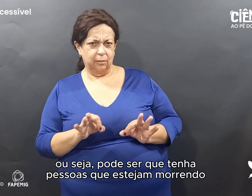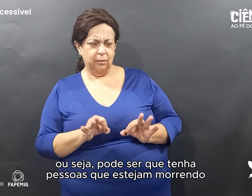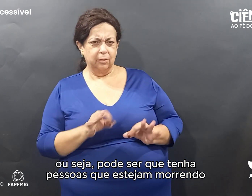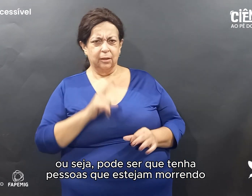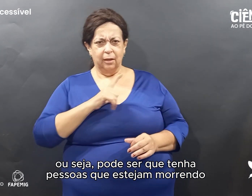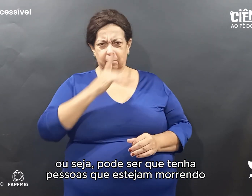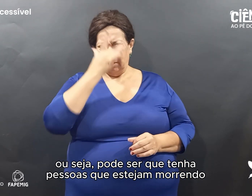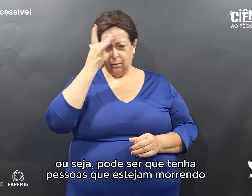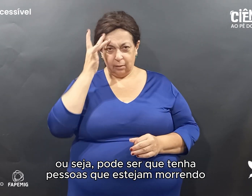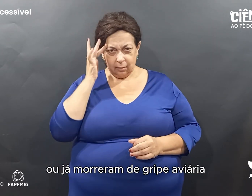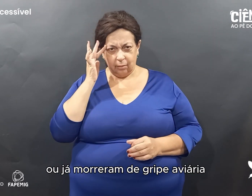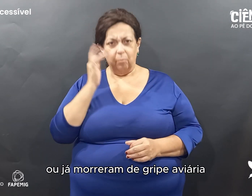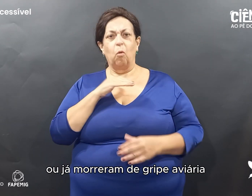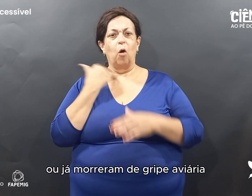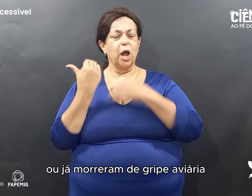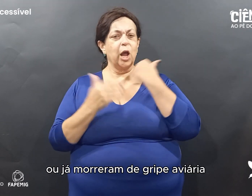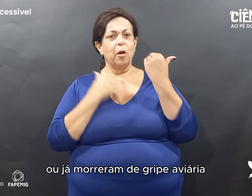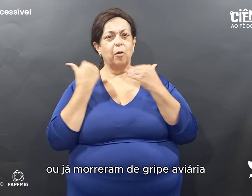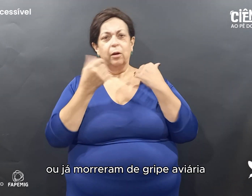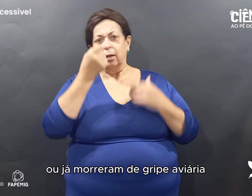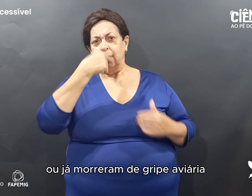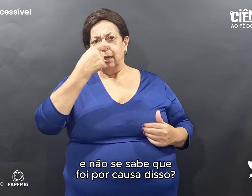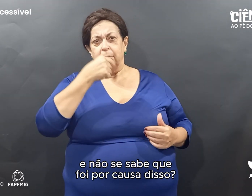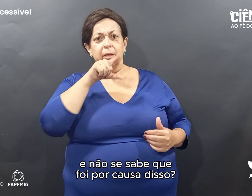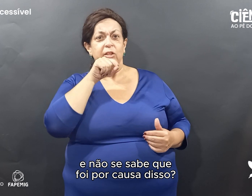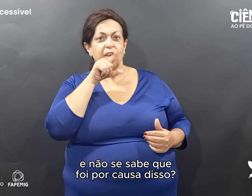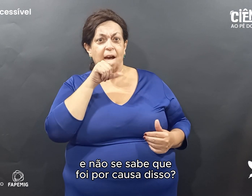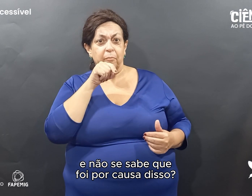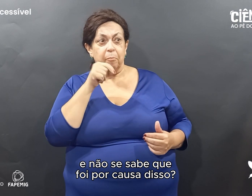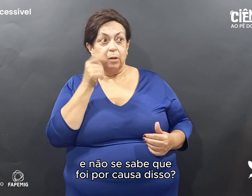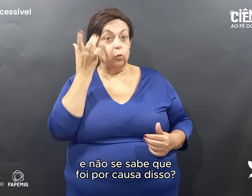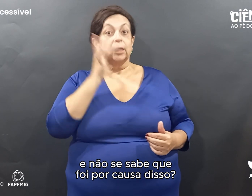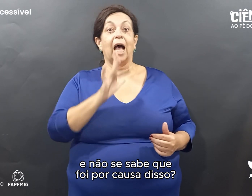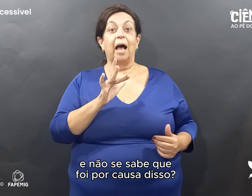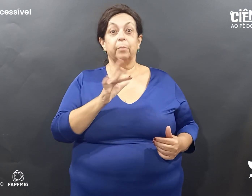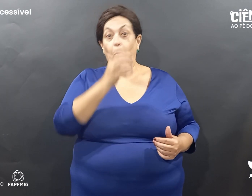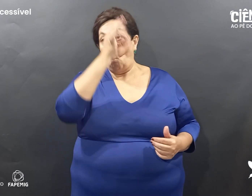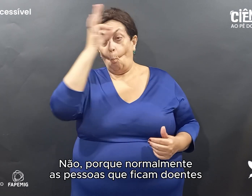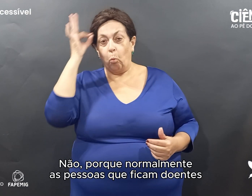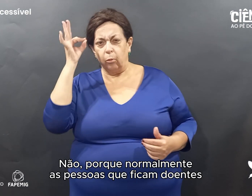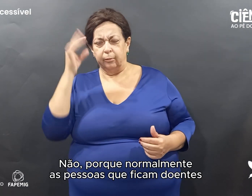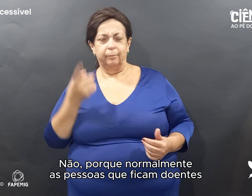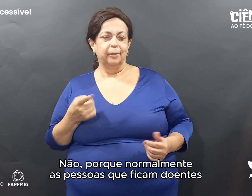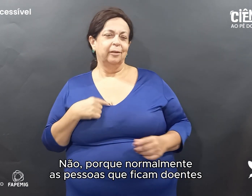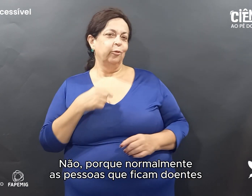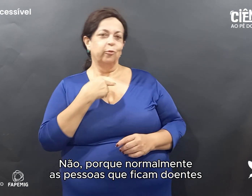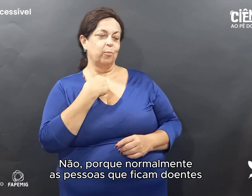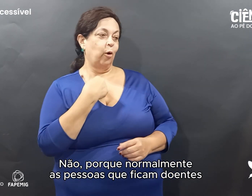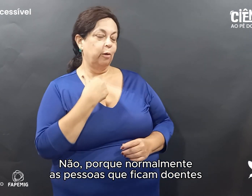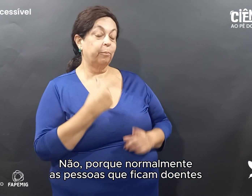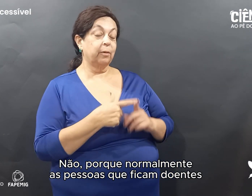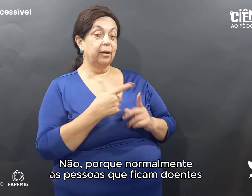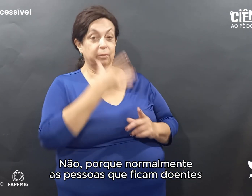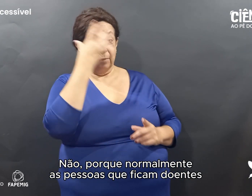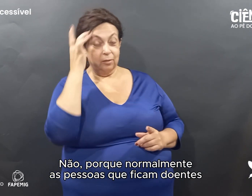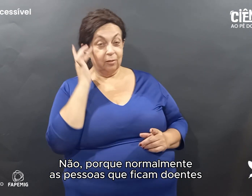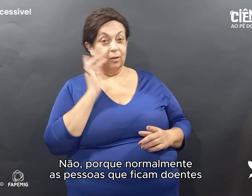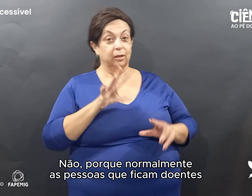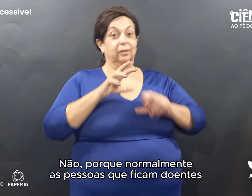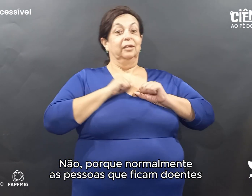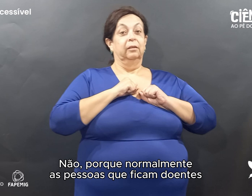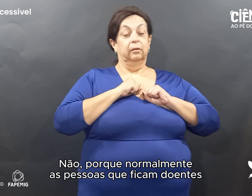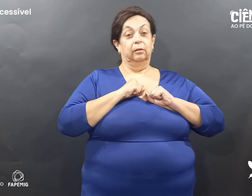pessoas que estejam morrendo ou já morreram de gripe aviária e não se sabe que foi por causa disso? Não, porque normalmente as pessoas que